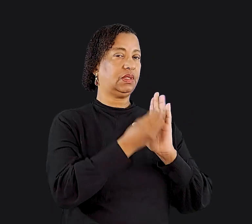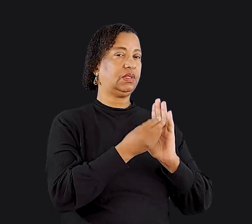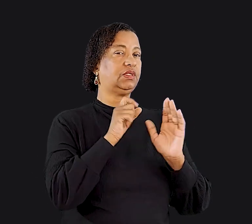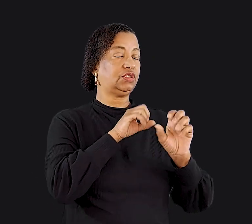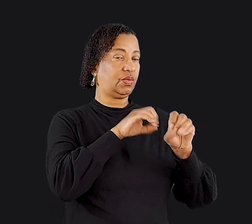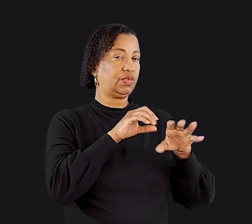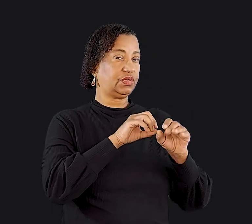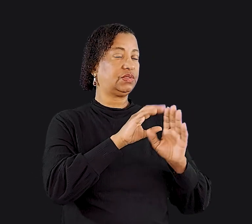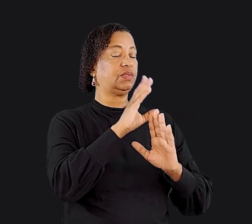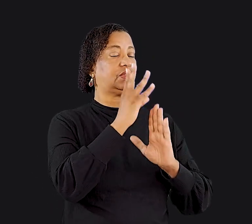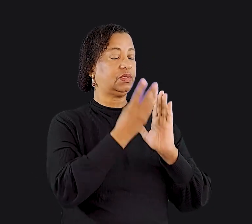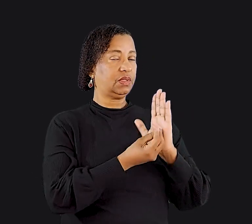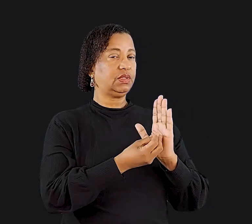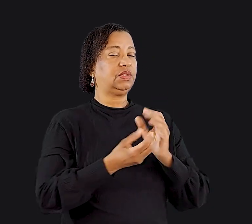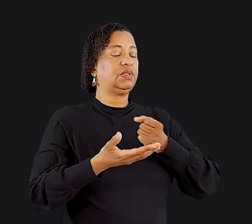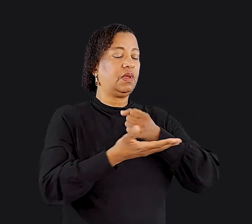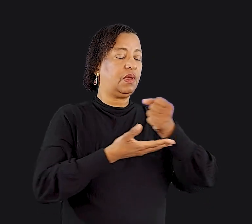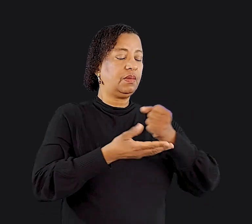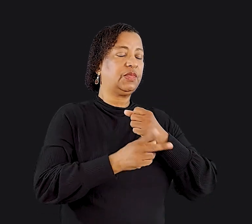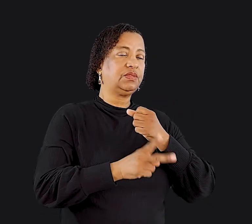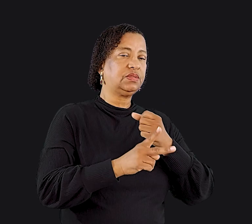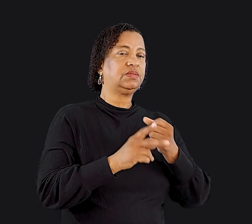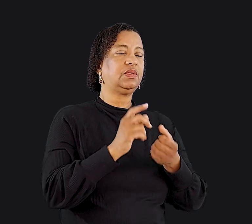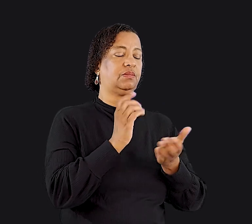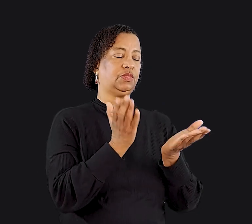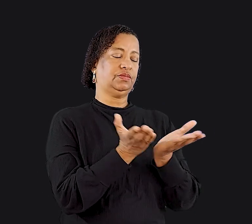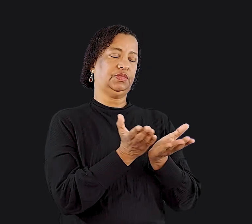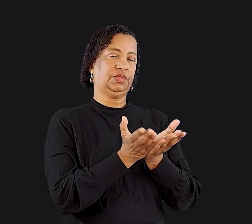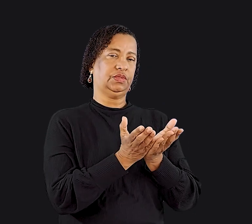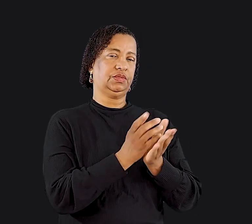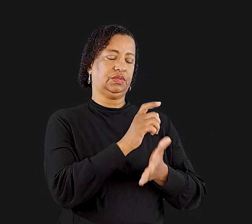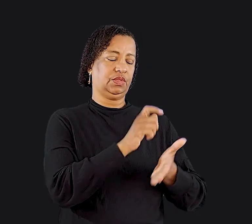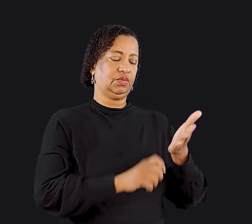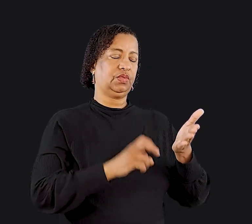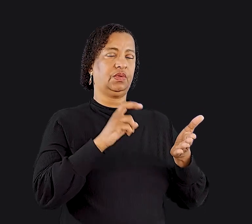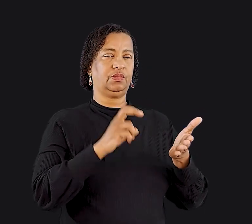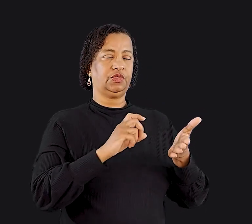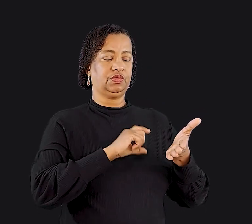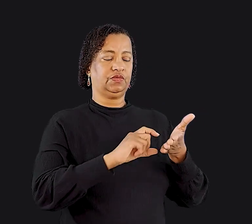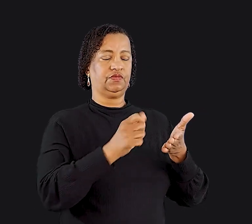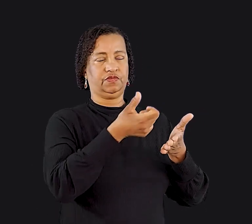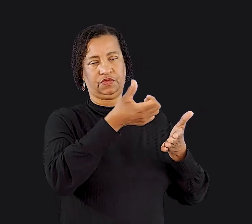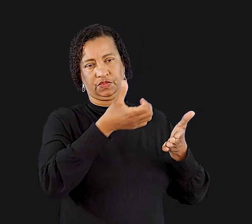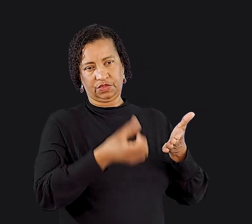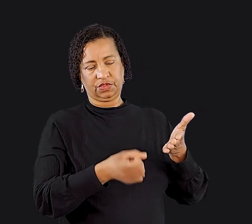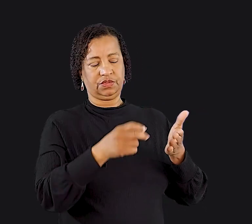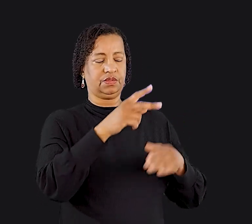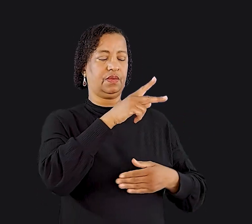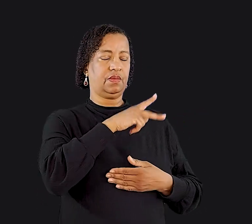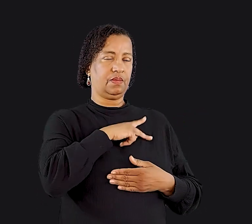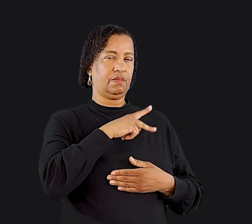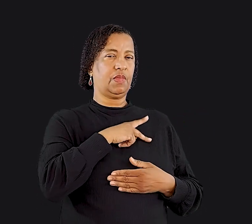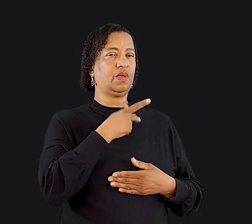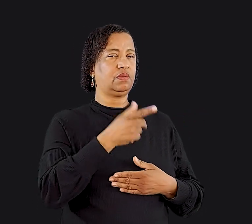igreja e deve estar sempre baseado nas Escrituras. No capítulo 5, versículo 16, Paulo deu um